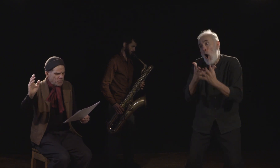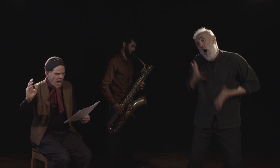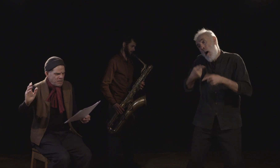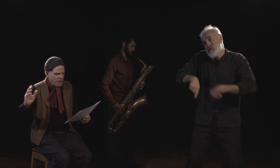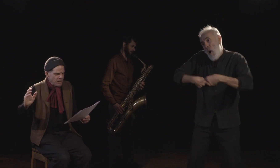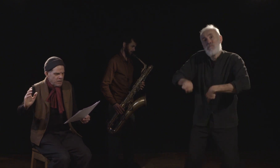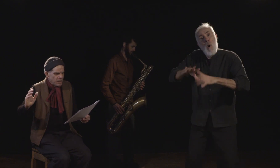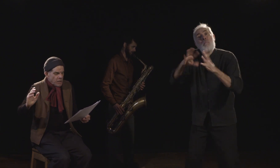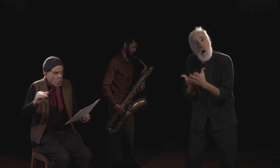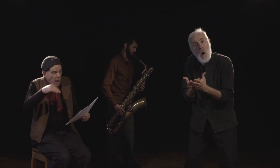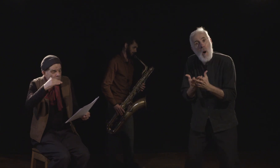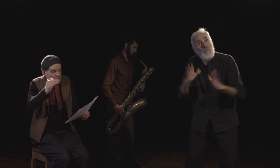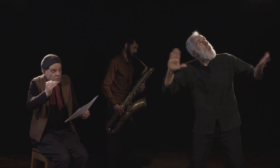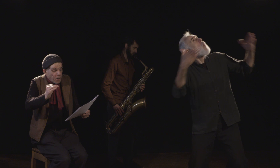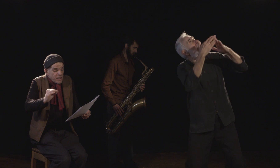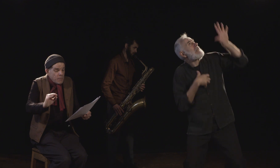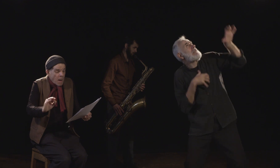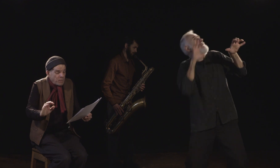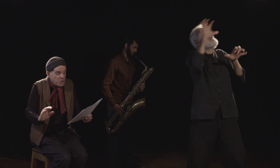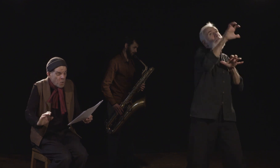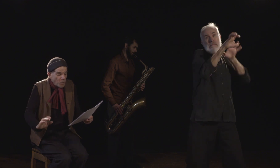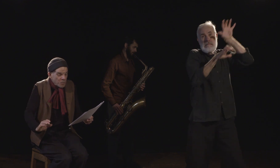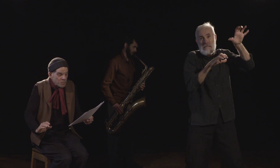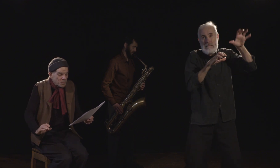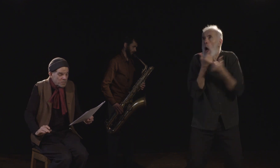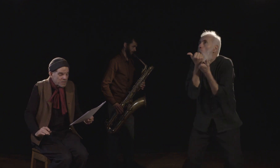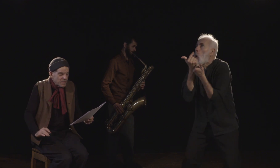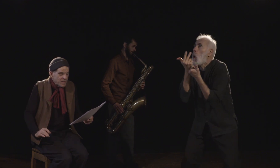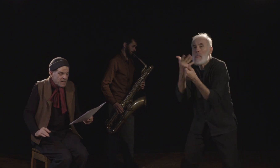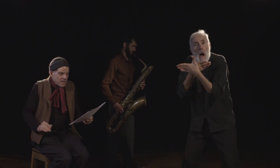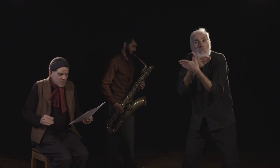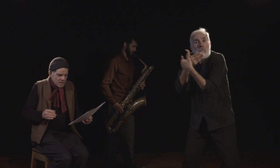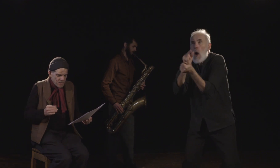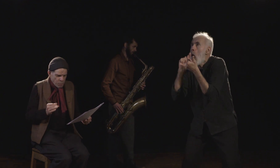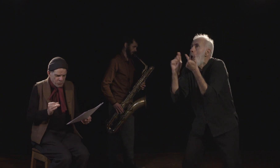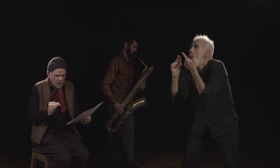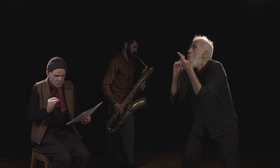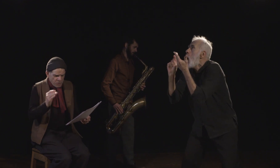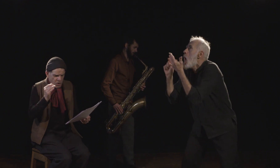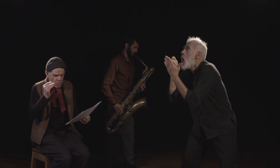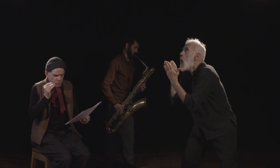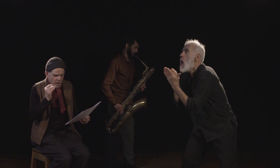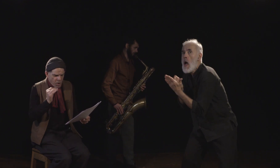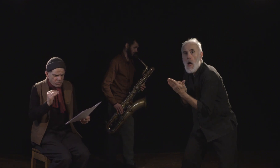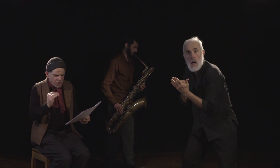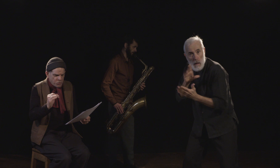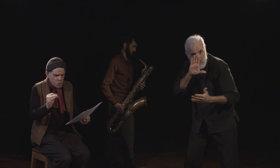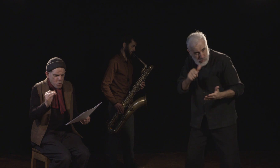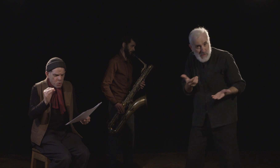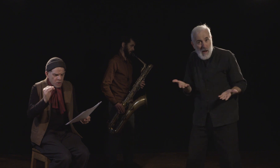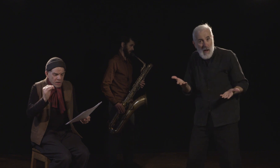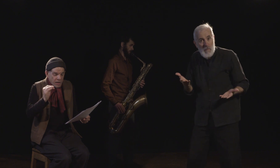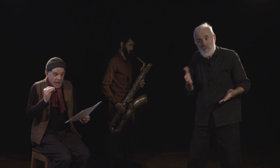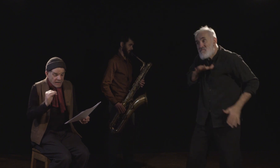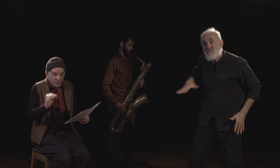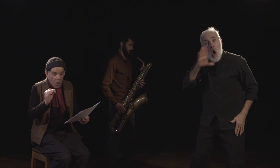une montagne, qu'on répertorie les papillons. C'est pour ça que des hommes ont inventé